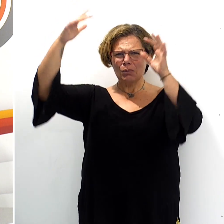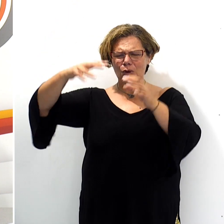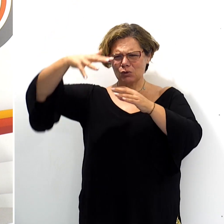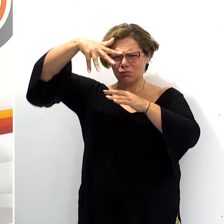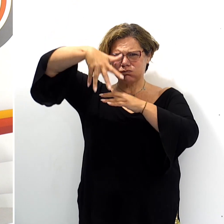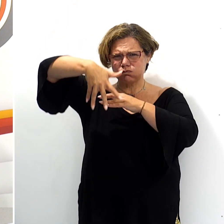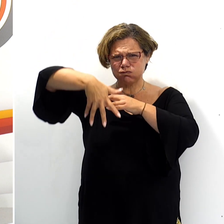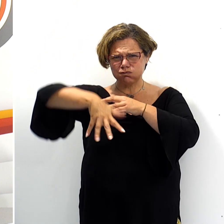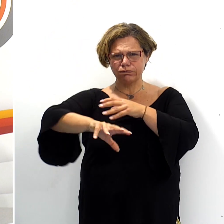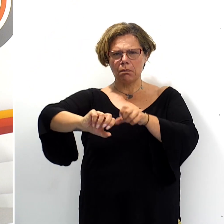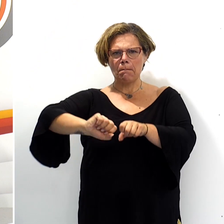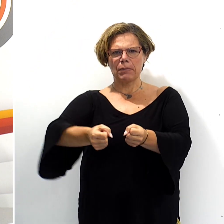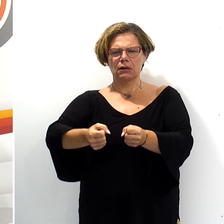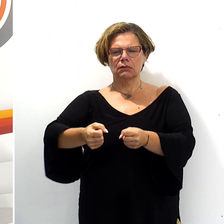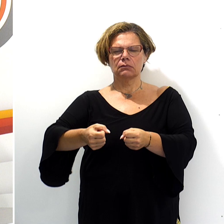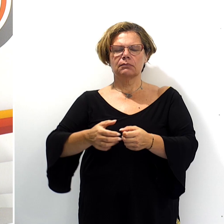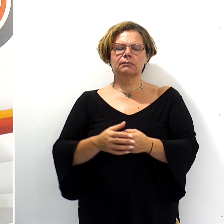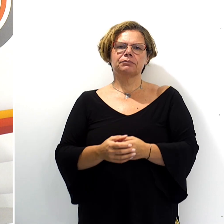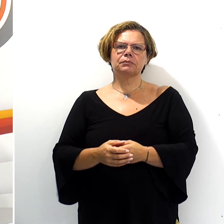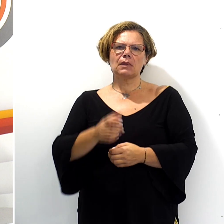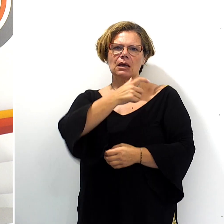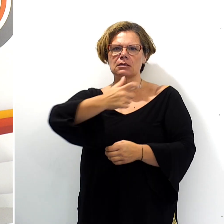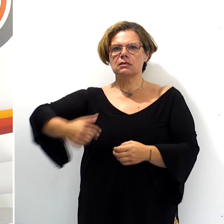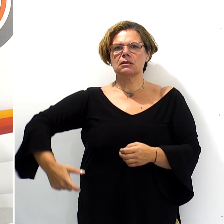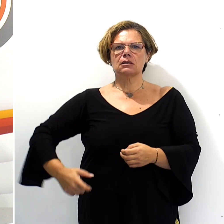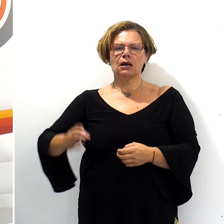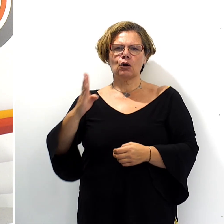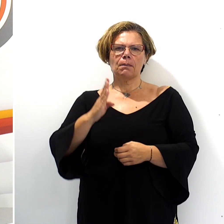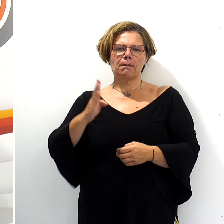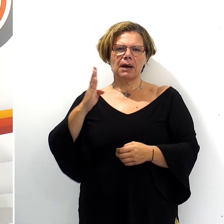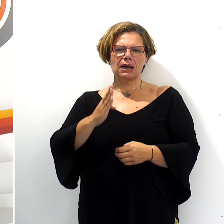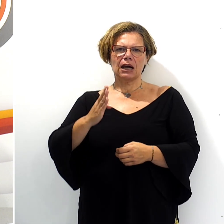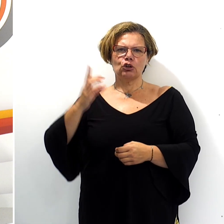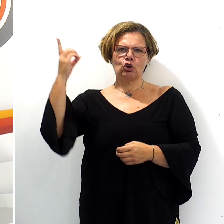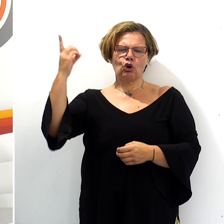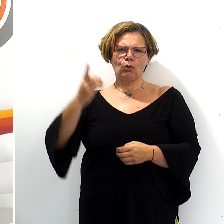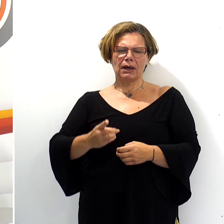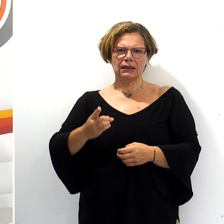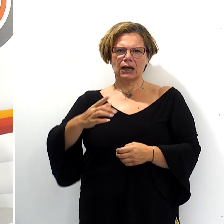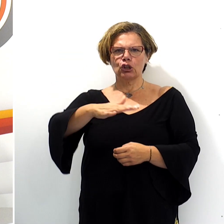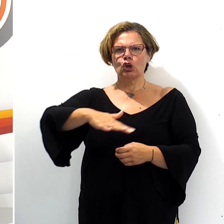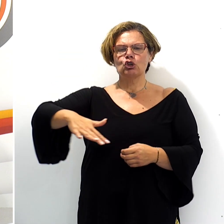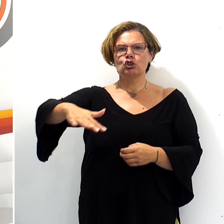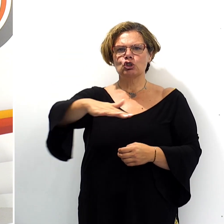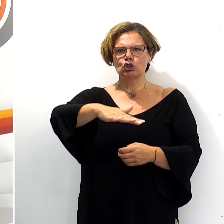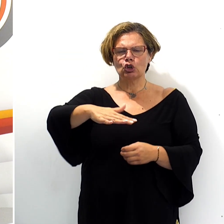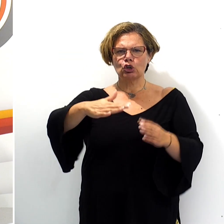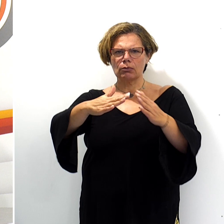dell'acqua piovana il sindaco di Barano ha ordinato lo sgombero dei locali